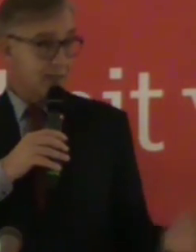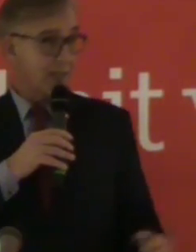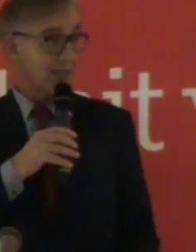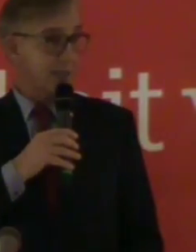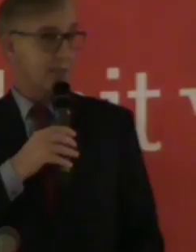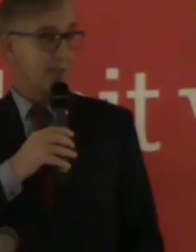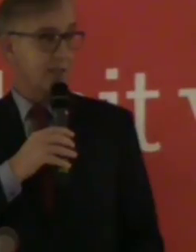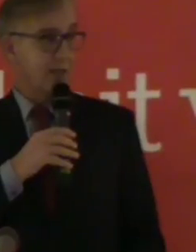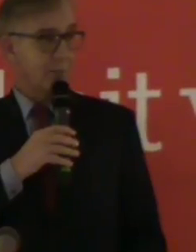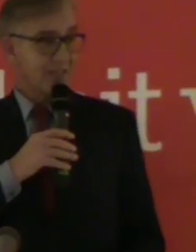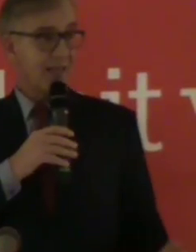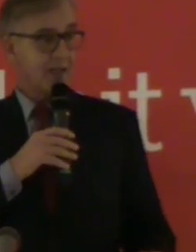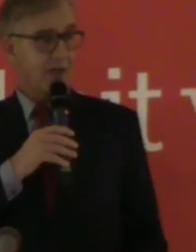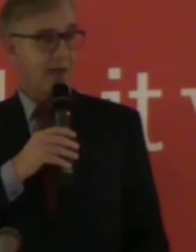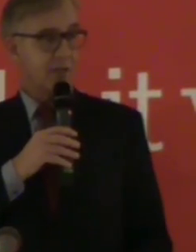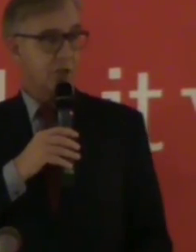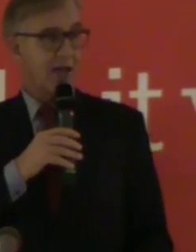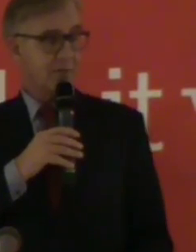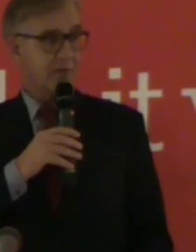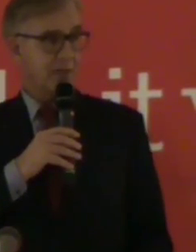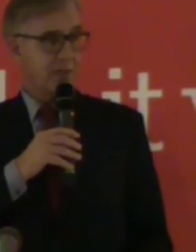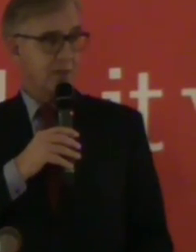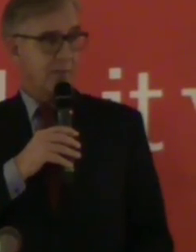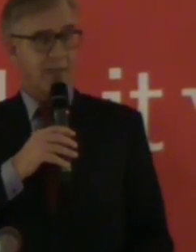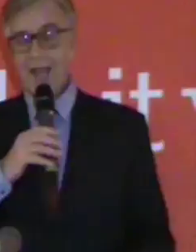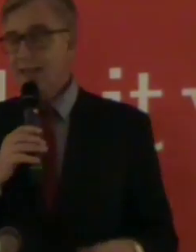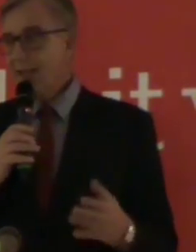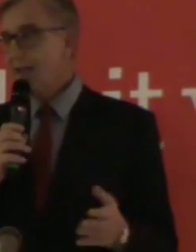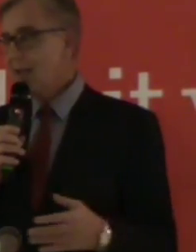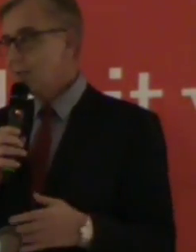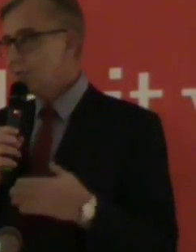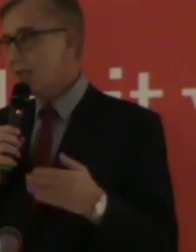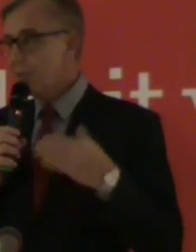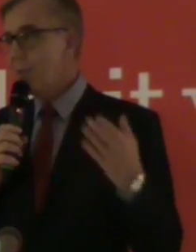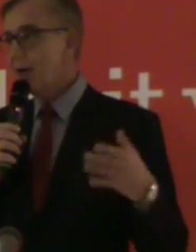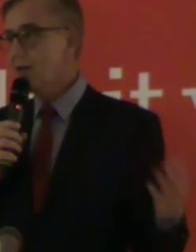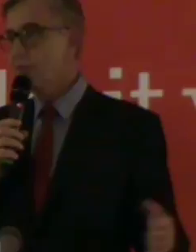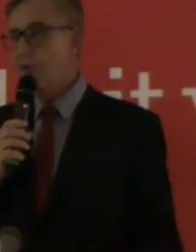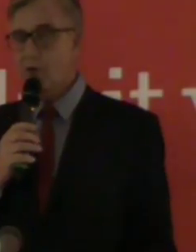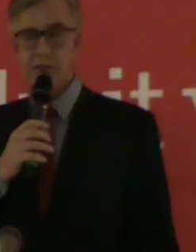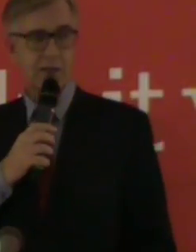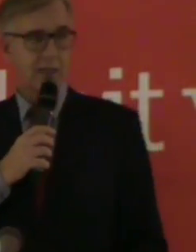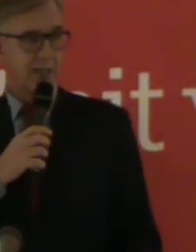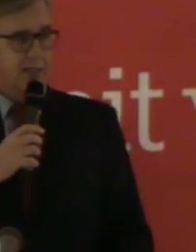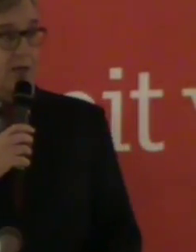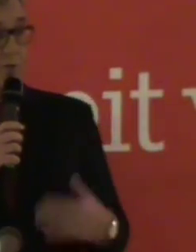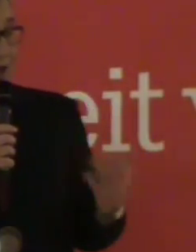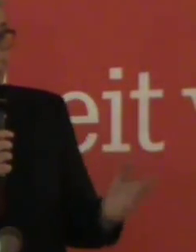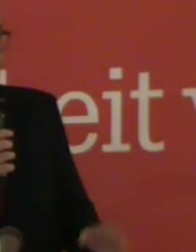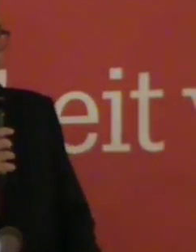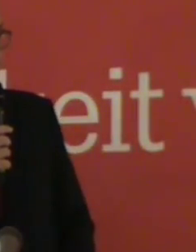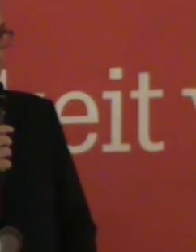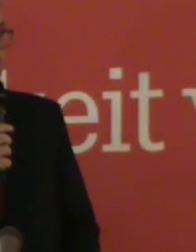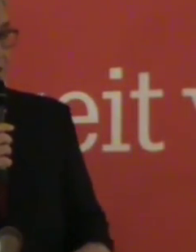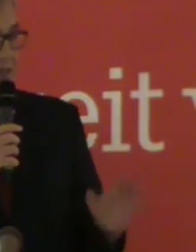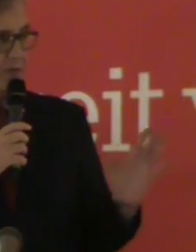Rassist ist, der Sexist ist, Präsident der Vereinigten Staaten wird, der eine Rede hält mit seinem America First, die aus meiner